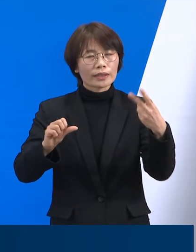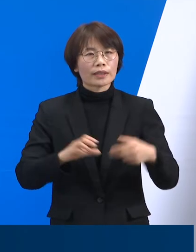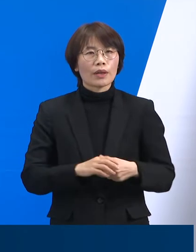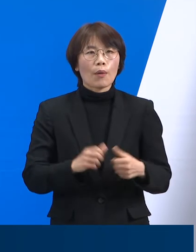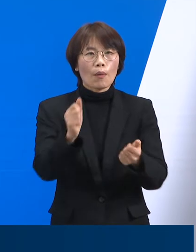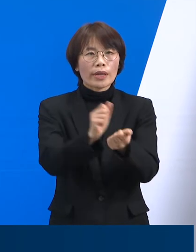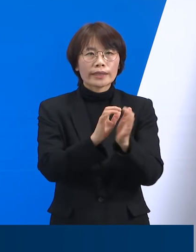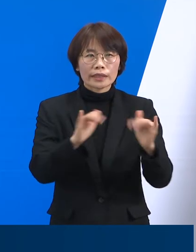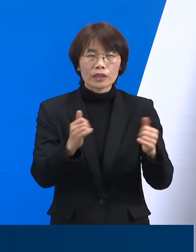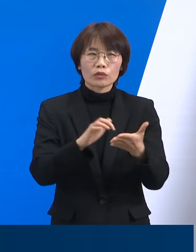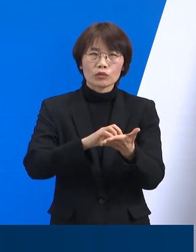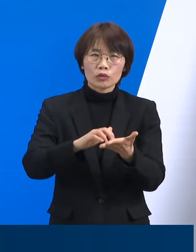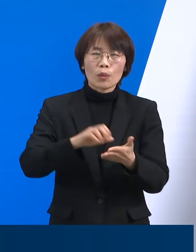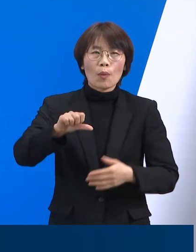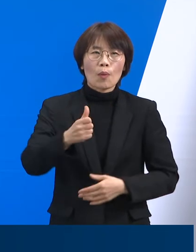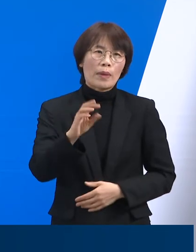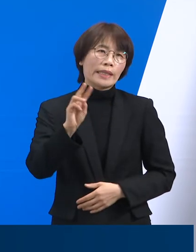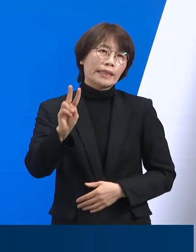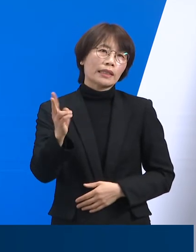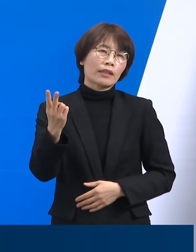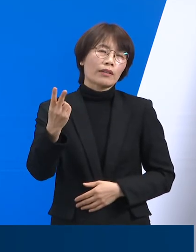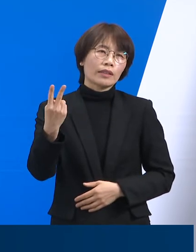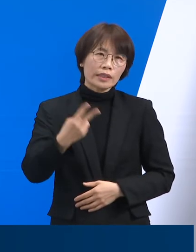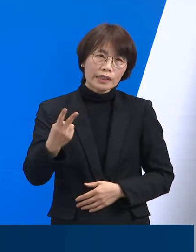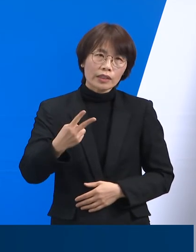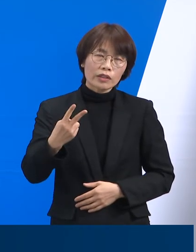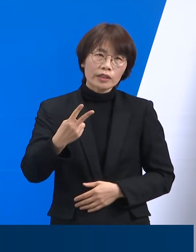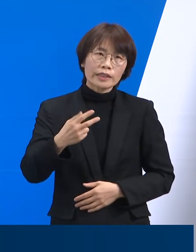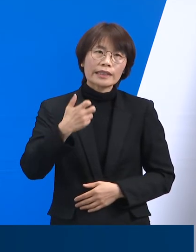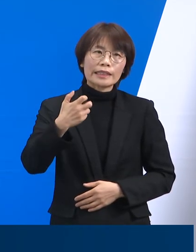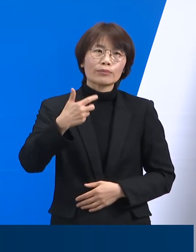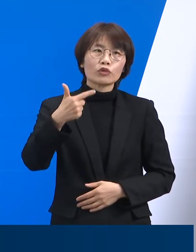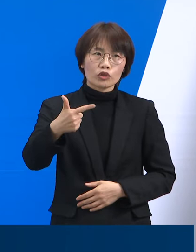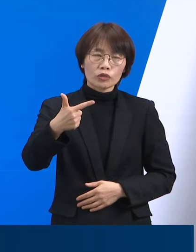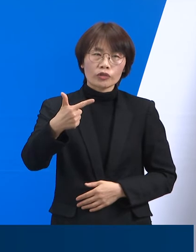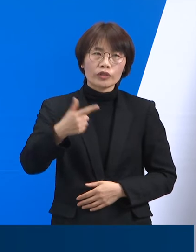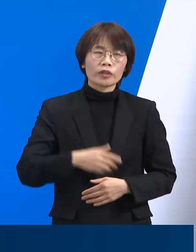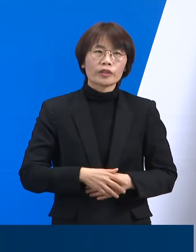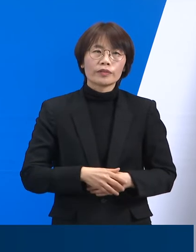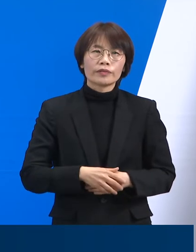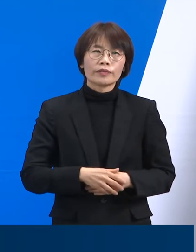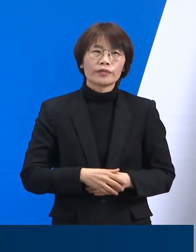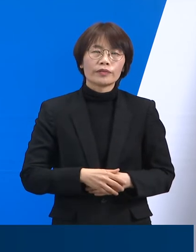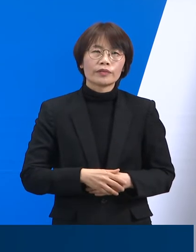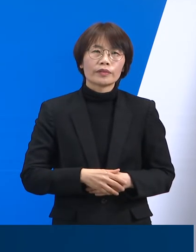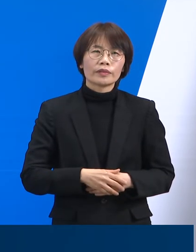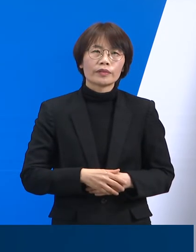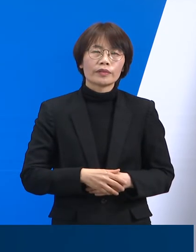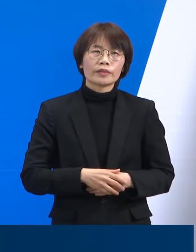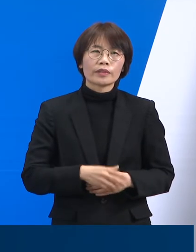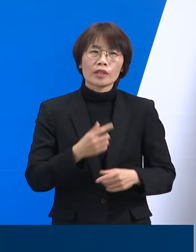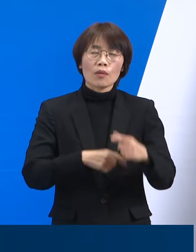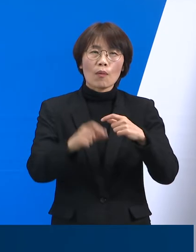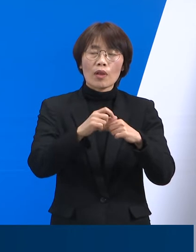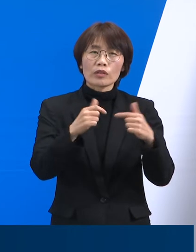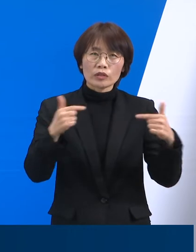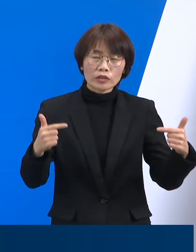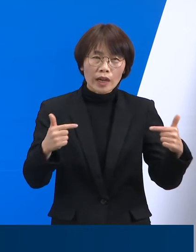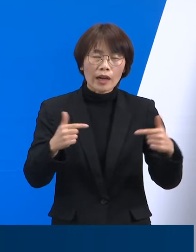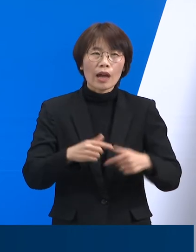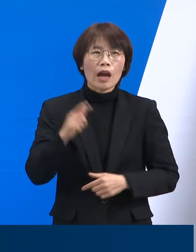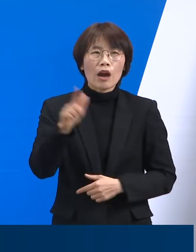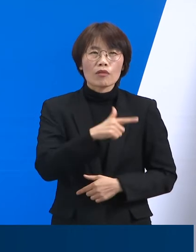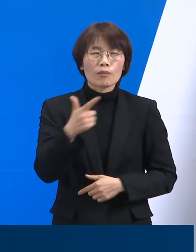확진자 수는 5만 2,876명으로 전주 대비 2만 2,016명 증가하였으며